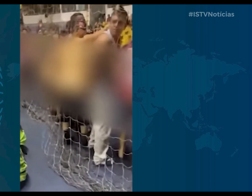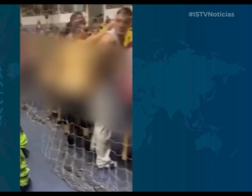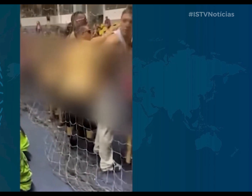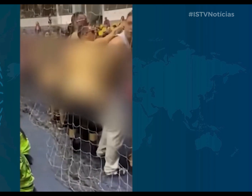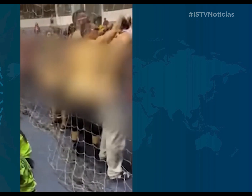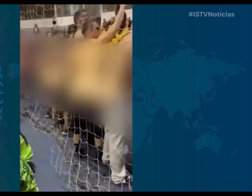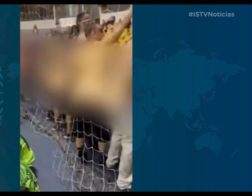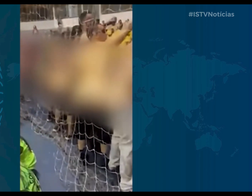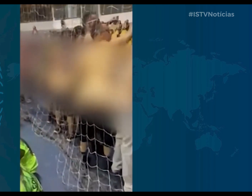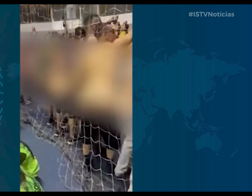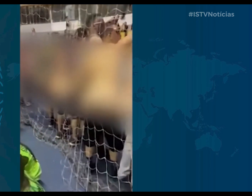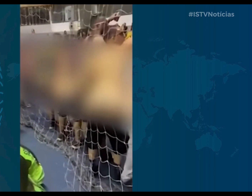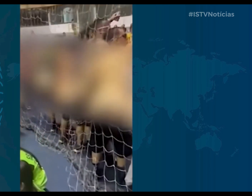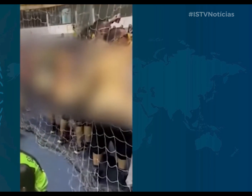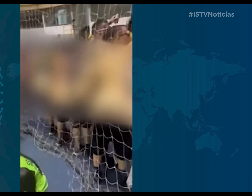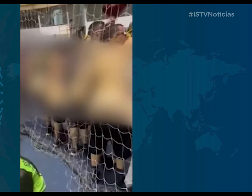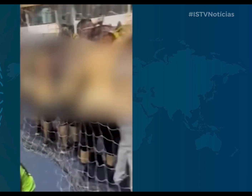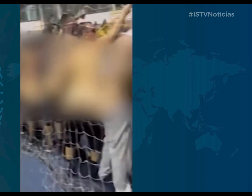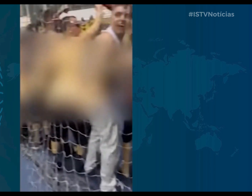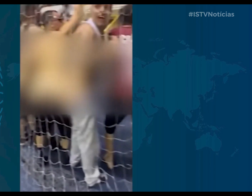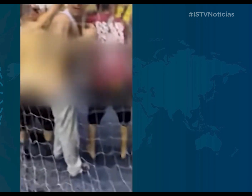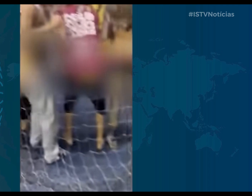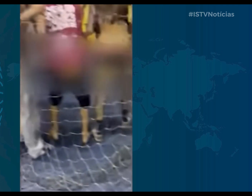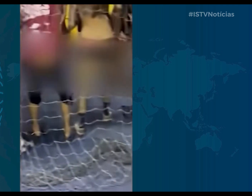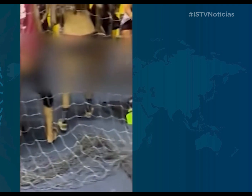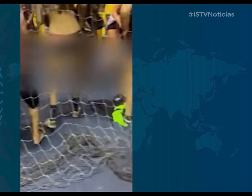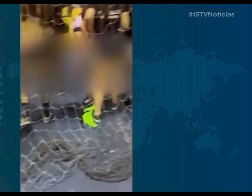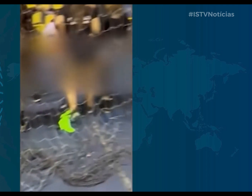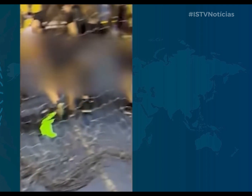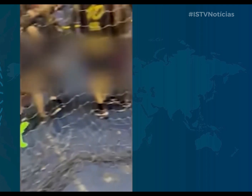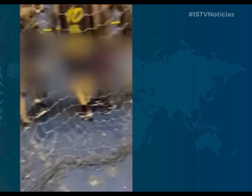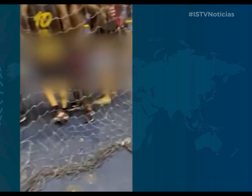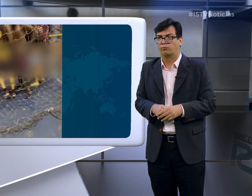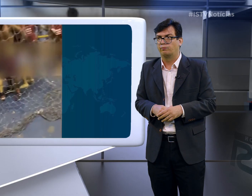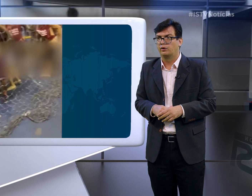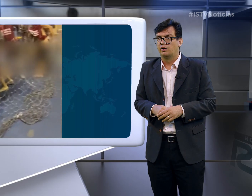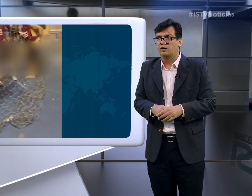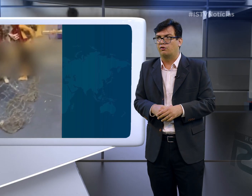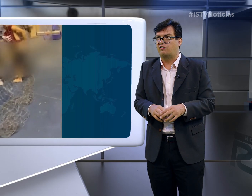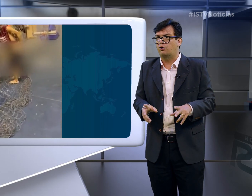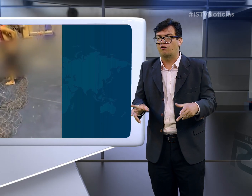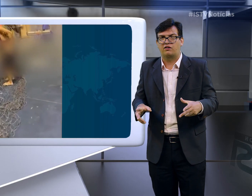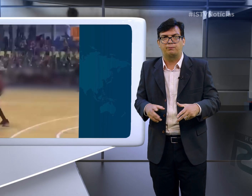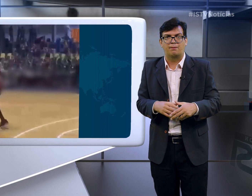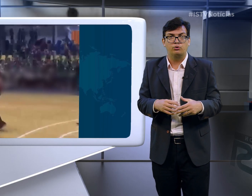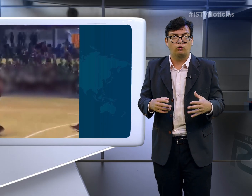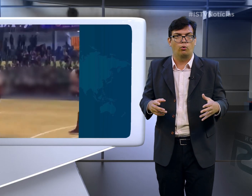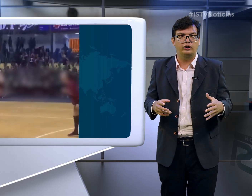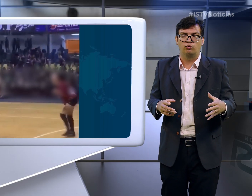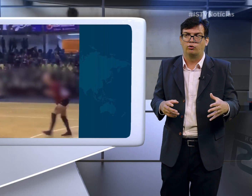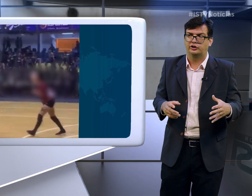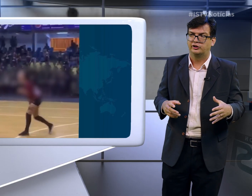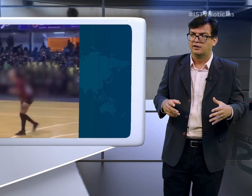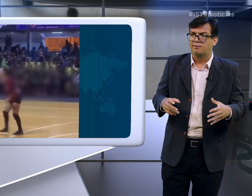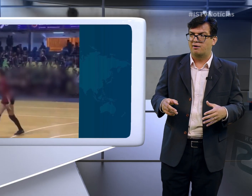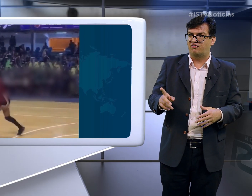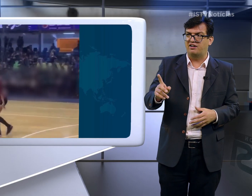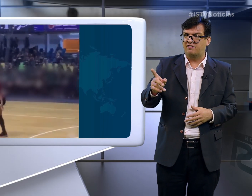em crimes como atentado ao pudor e crime de ato obsceno. Eu sei que o nosso tempo está muito corrido hoje, mas vale